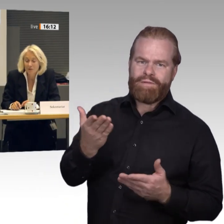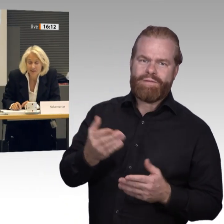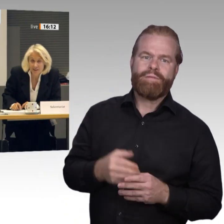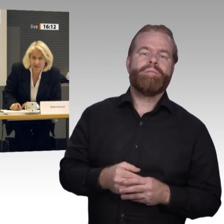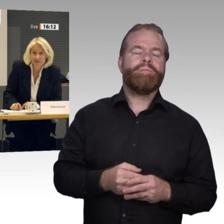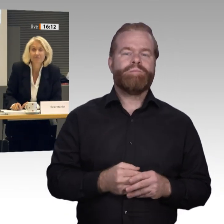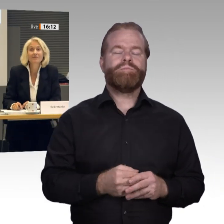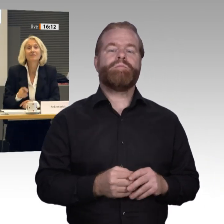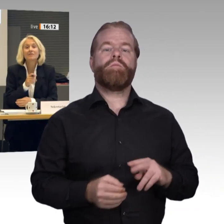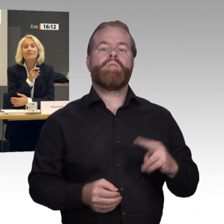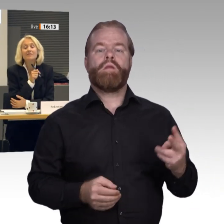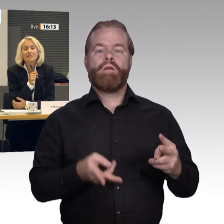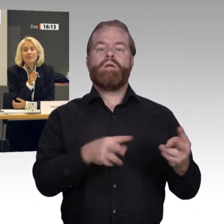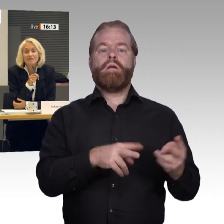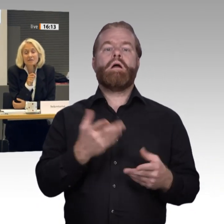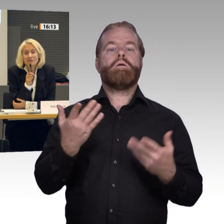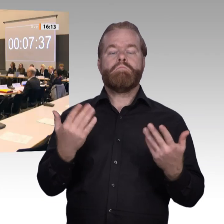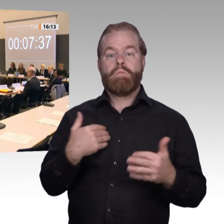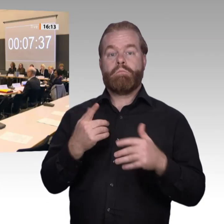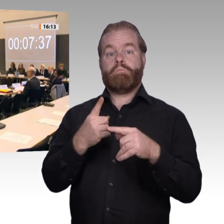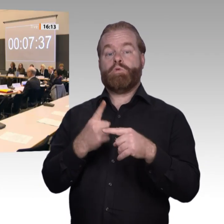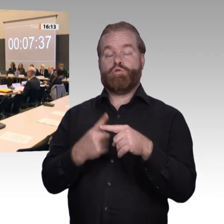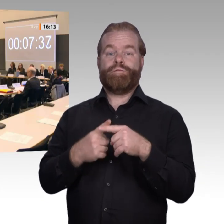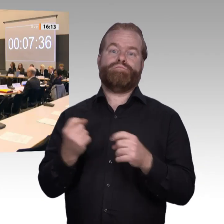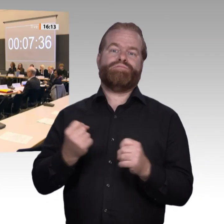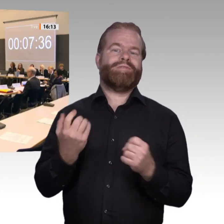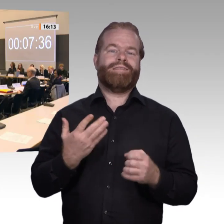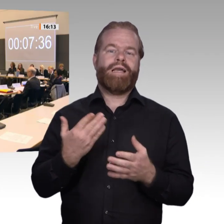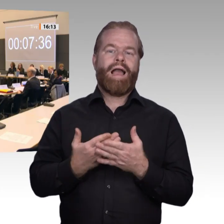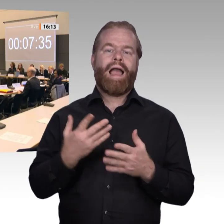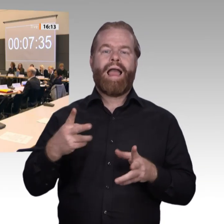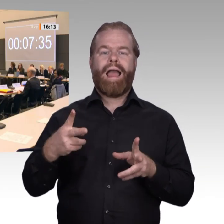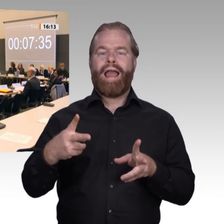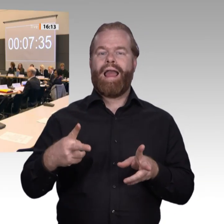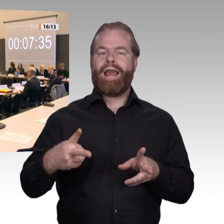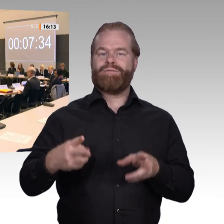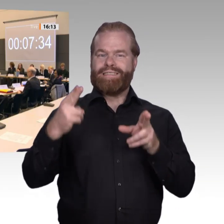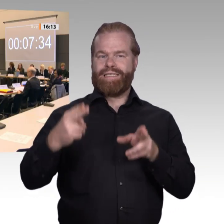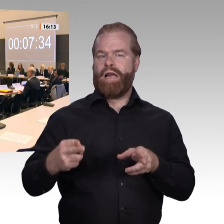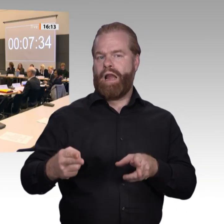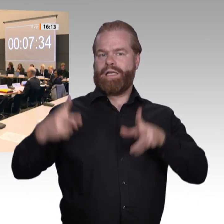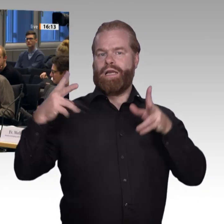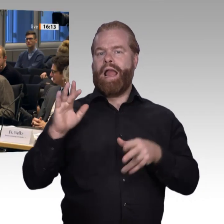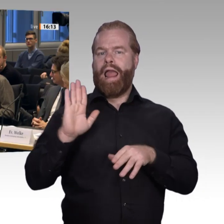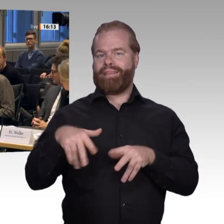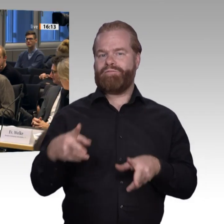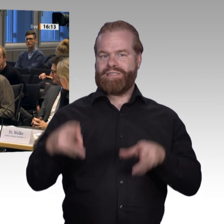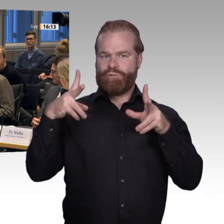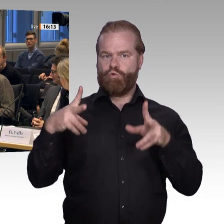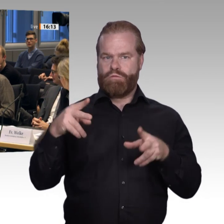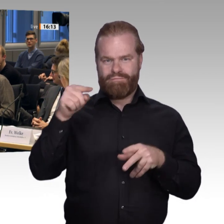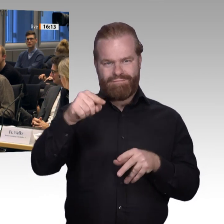Teilhabeberatung, das Budget für Ausbildung und auch, dass die Integrationsämter keinen Ermessensspielraum mehr haben hinsichtlich der